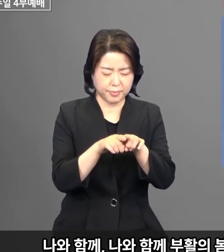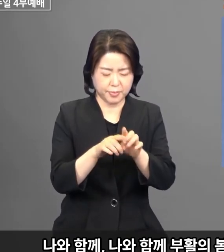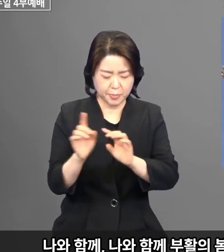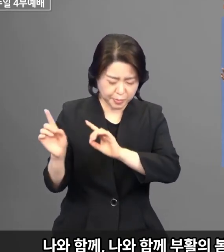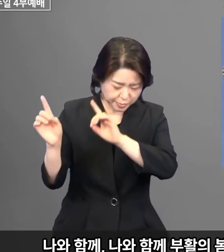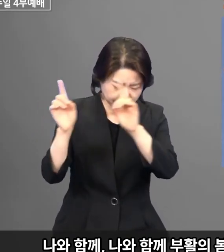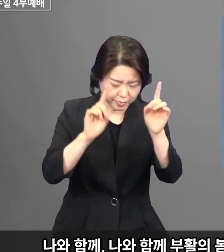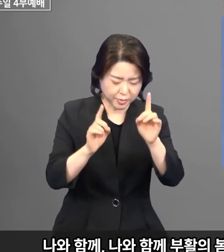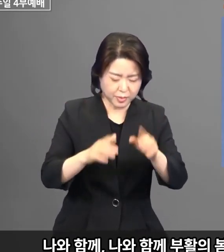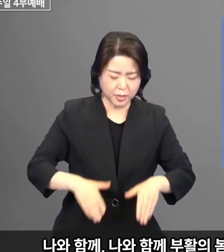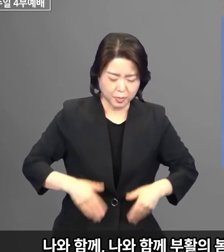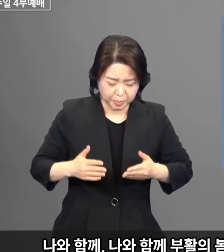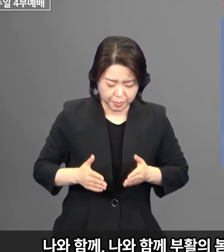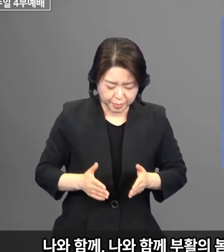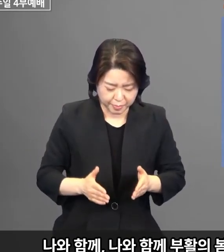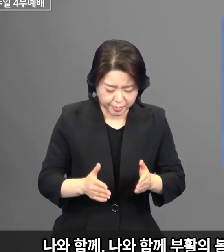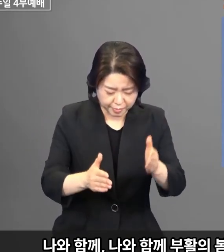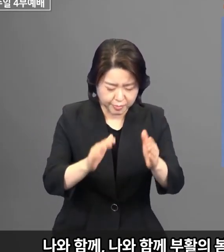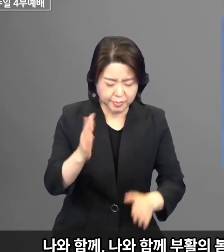부활의 봄길이